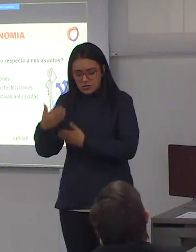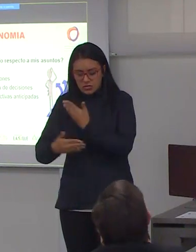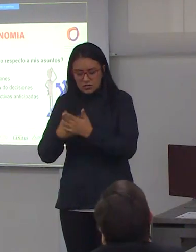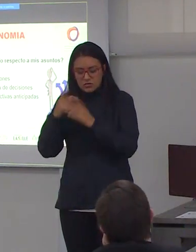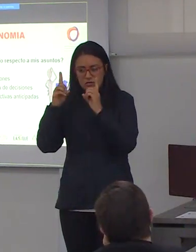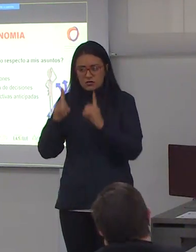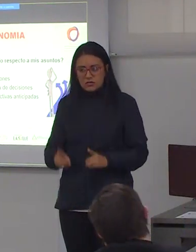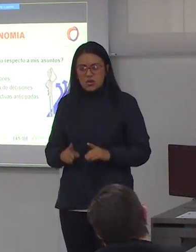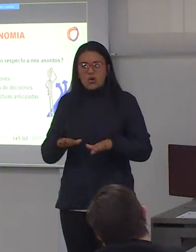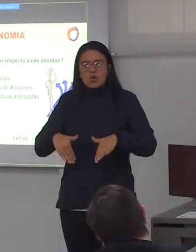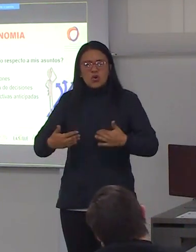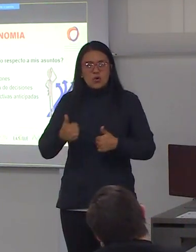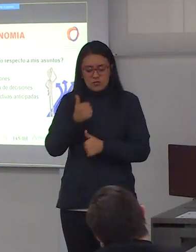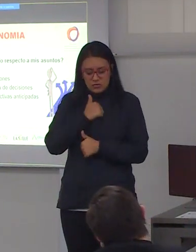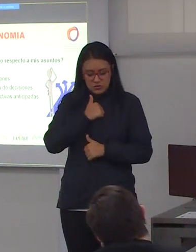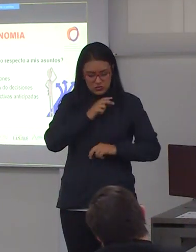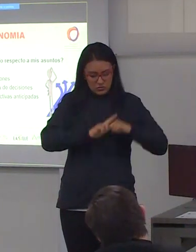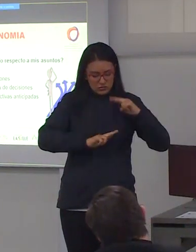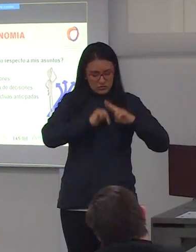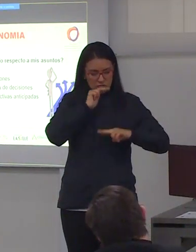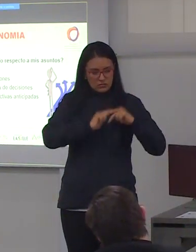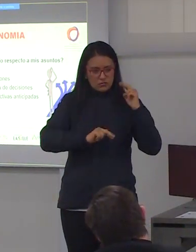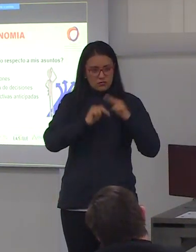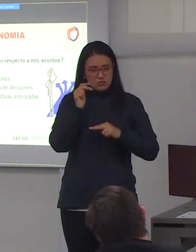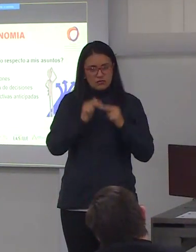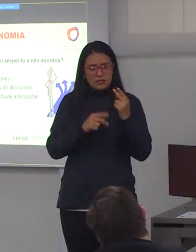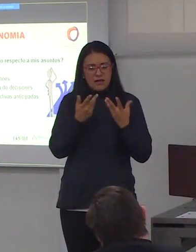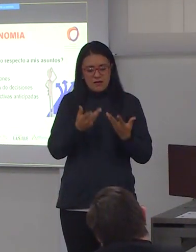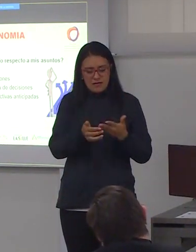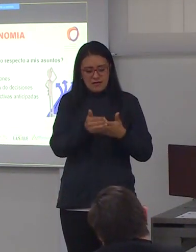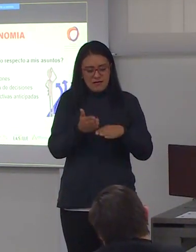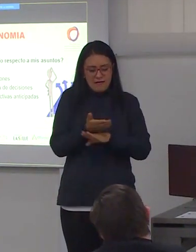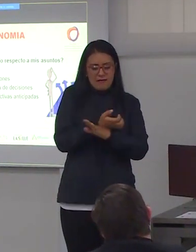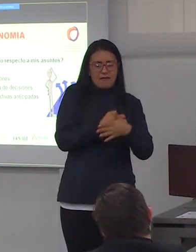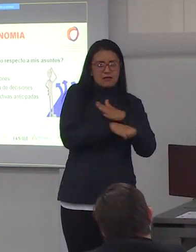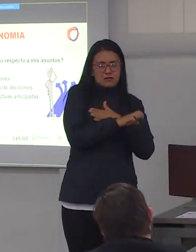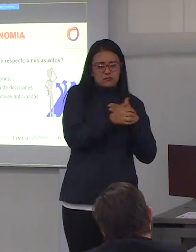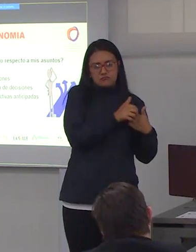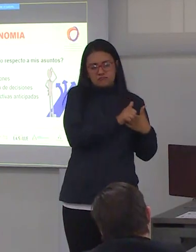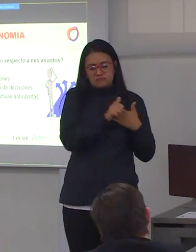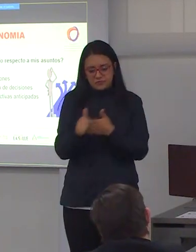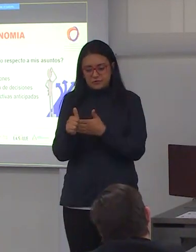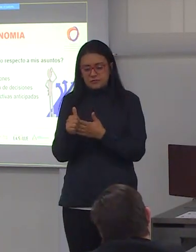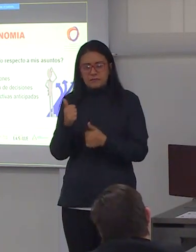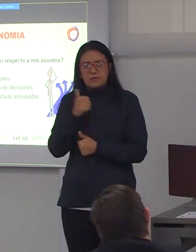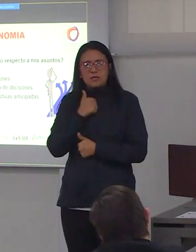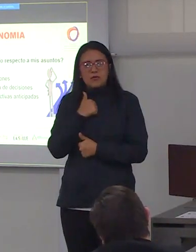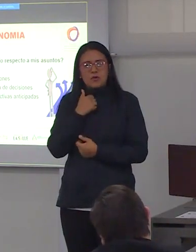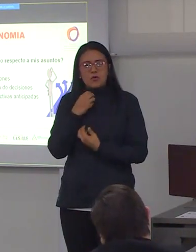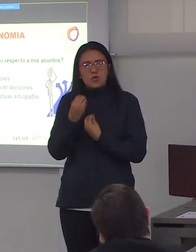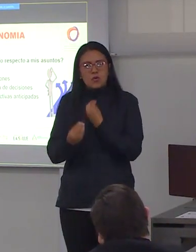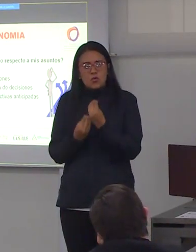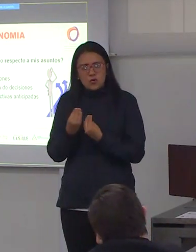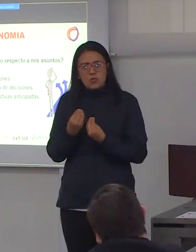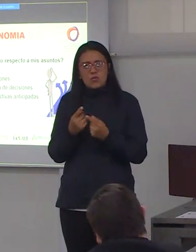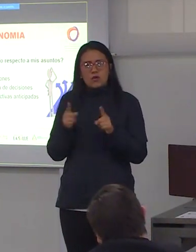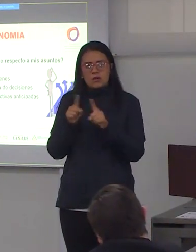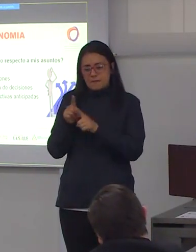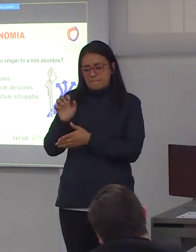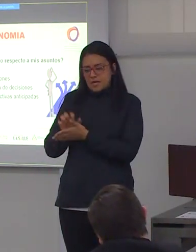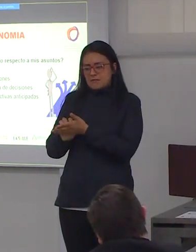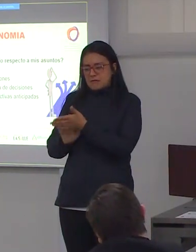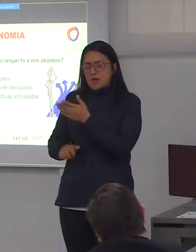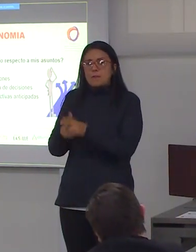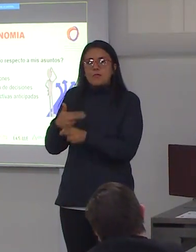decisiones? y ¿cómo yo construyo cierto? unas directrices anticipadas que me permiten a mí amortiguar si se